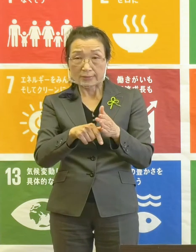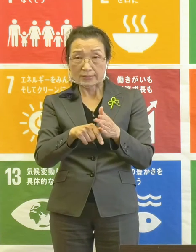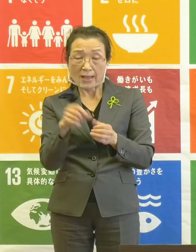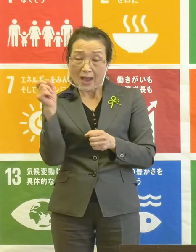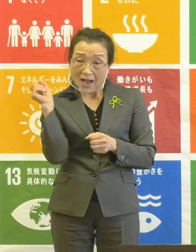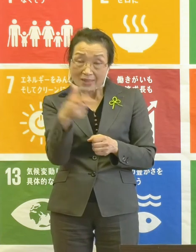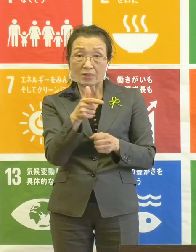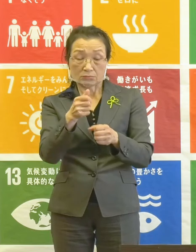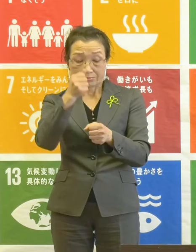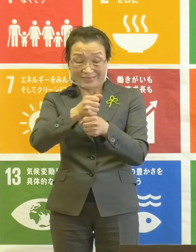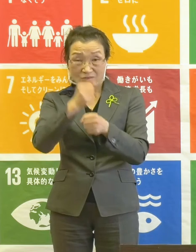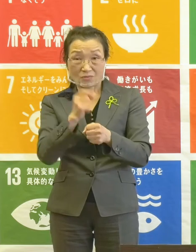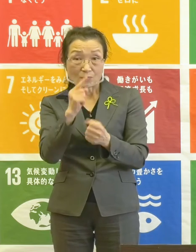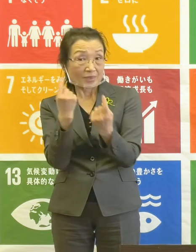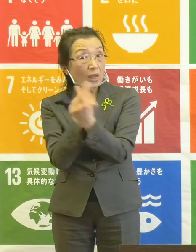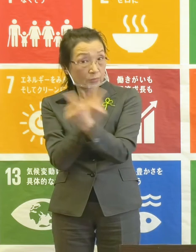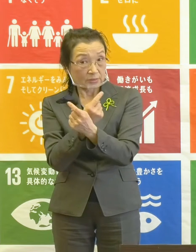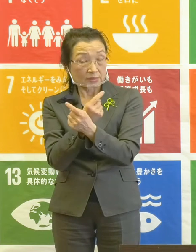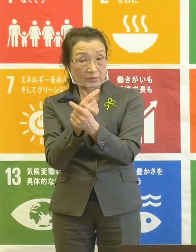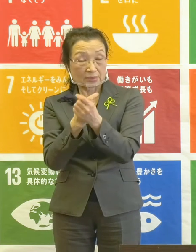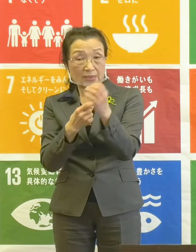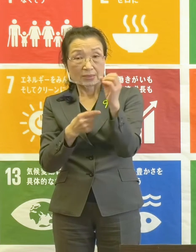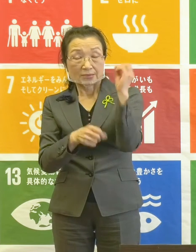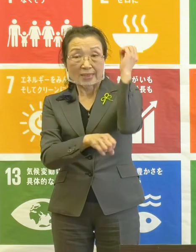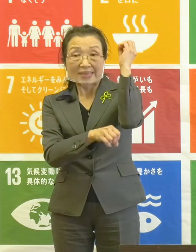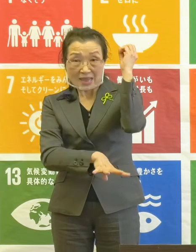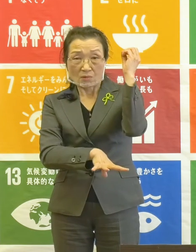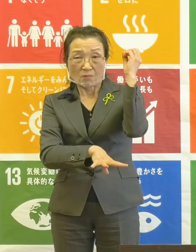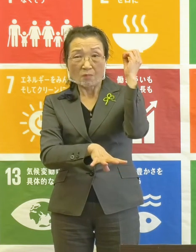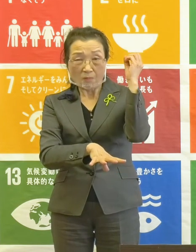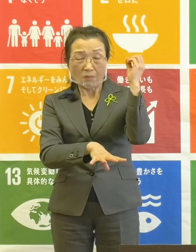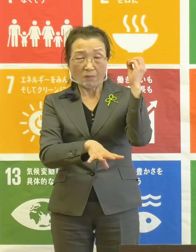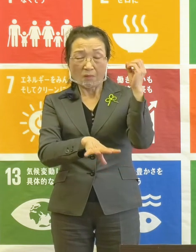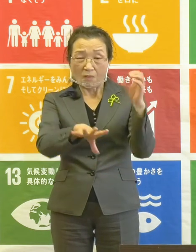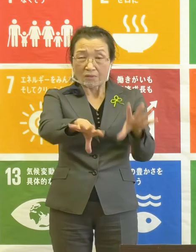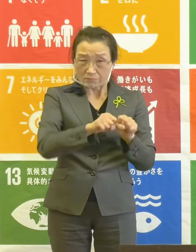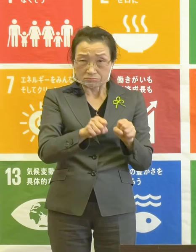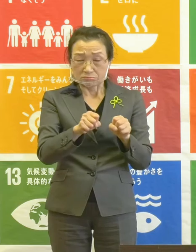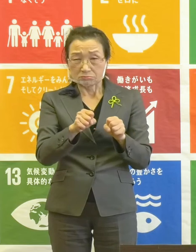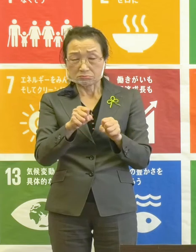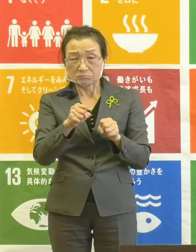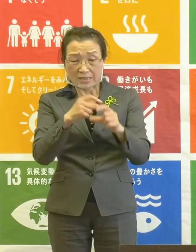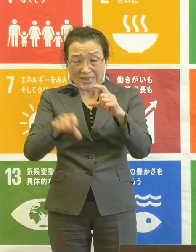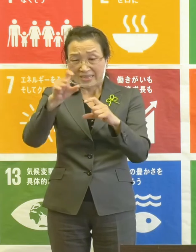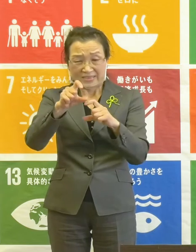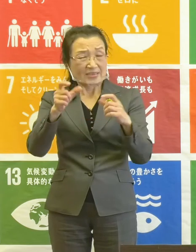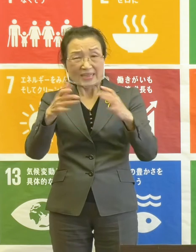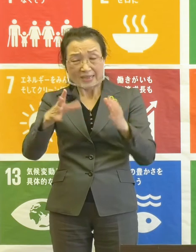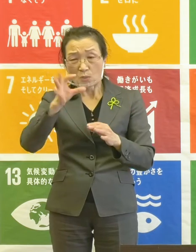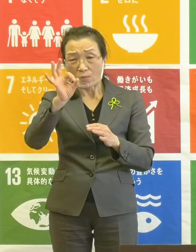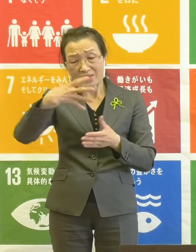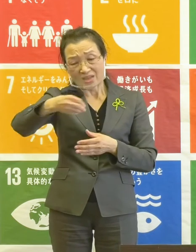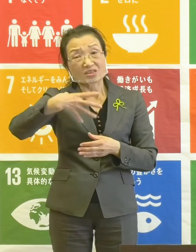行い、財源を早期に確保し、実質無利子融資などさまざ